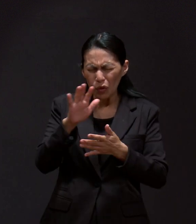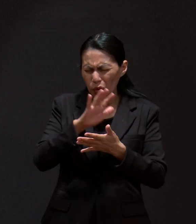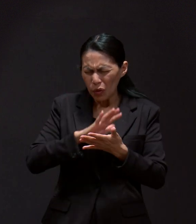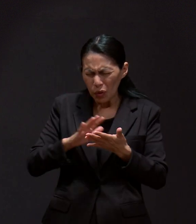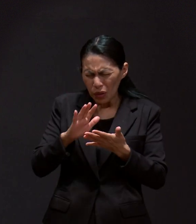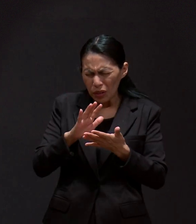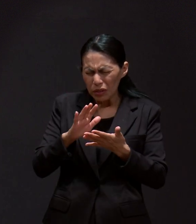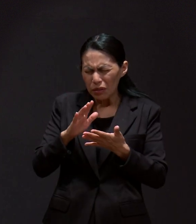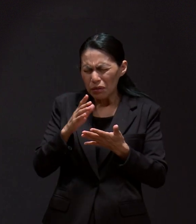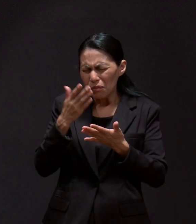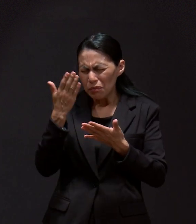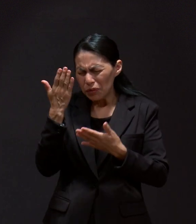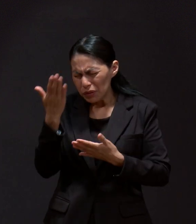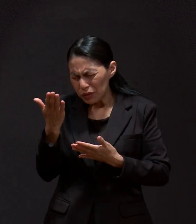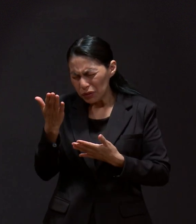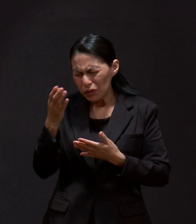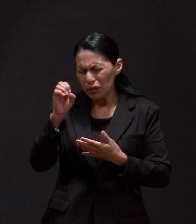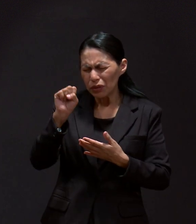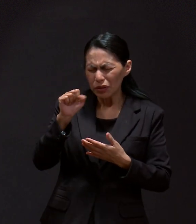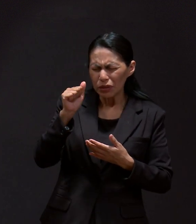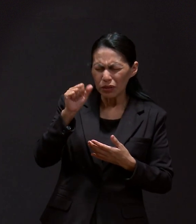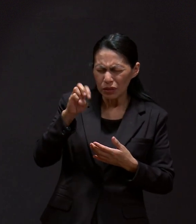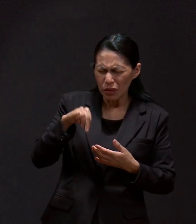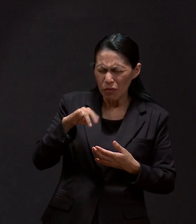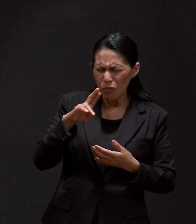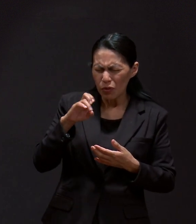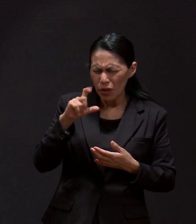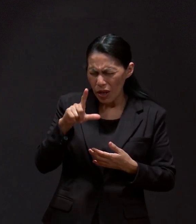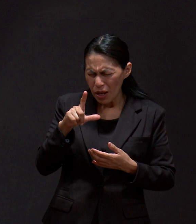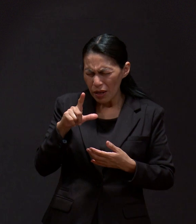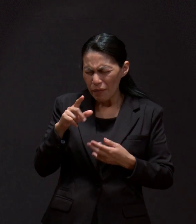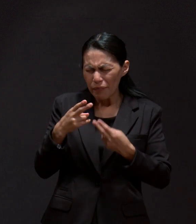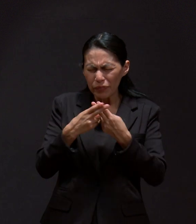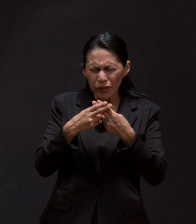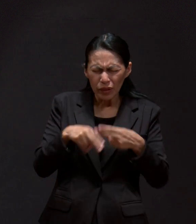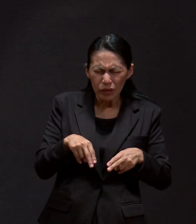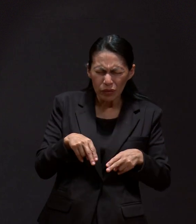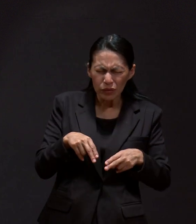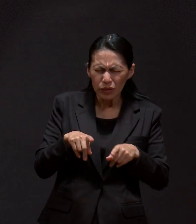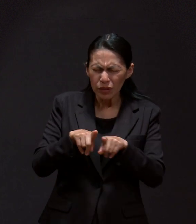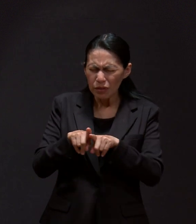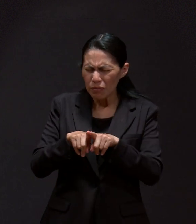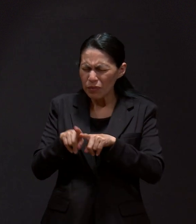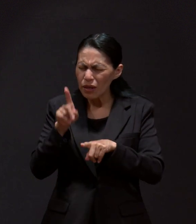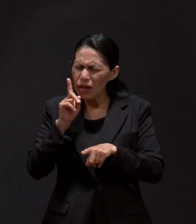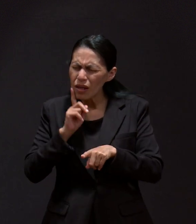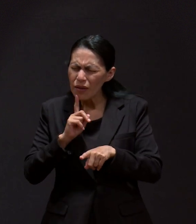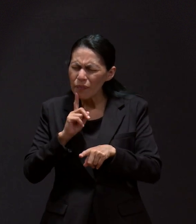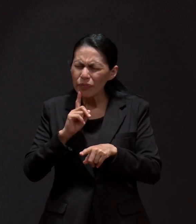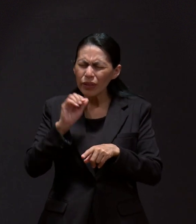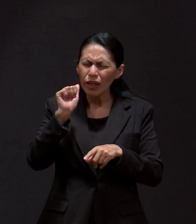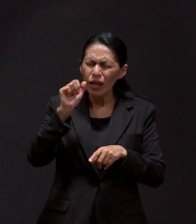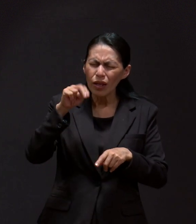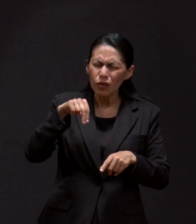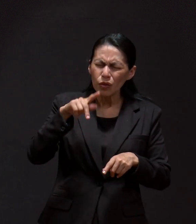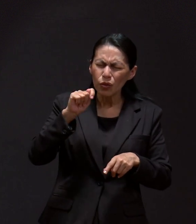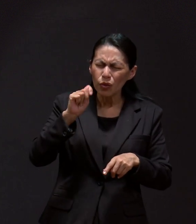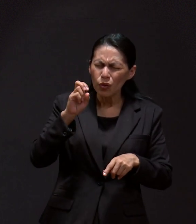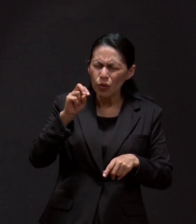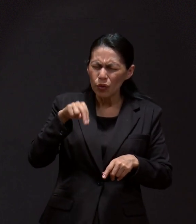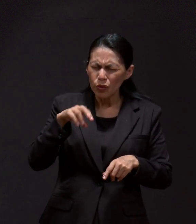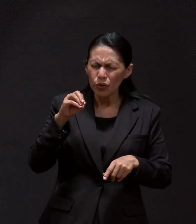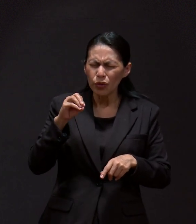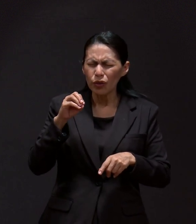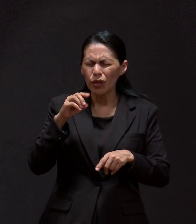peticiones que se han solicitado por samuel por los nietos de la hermana por antonio que vive en san